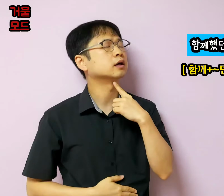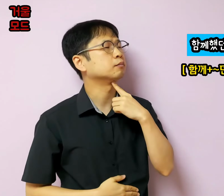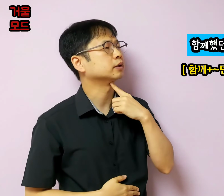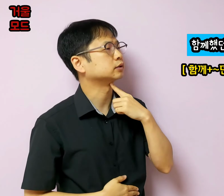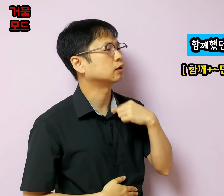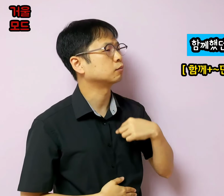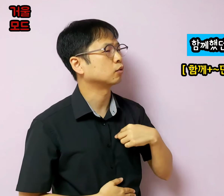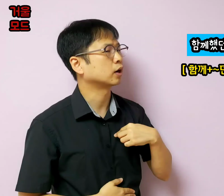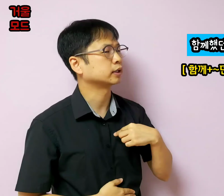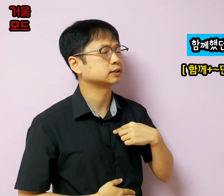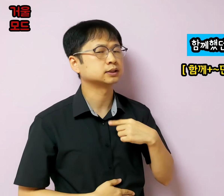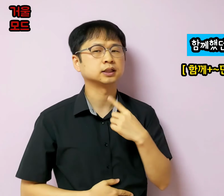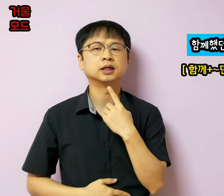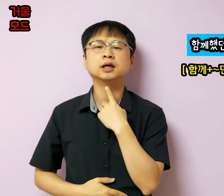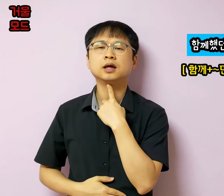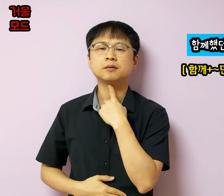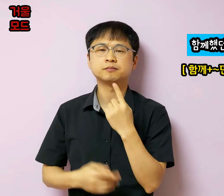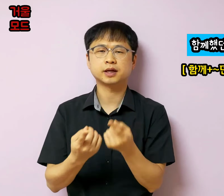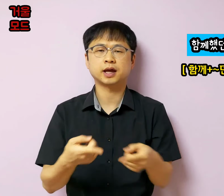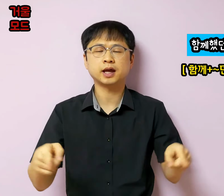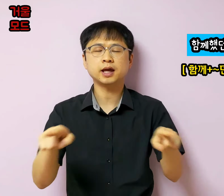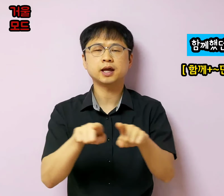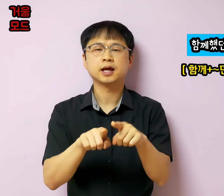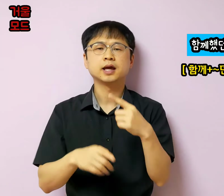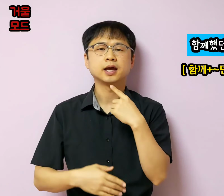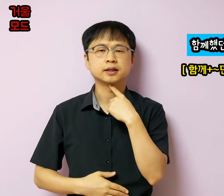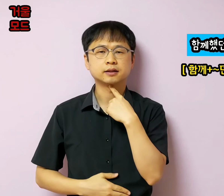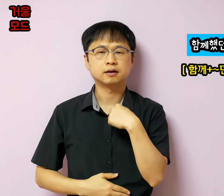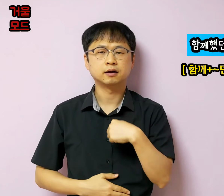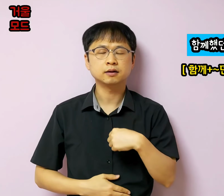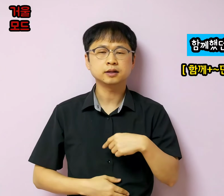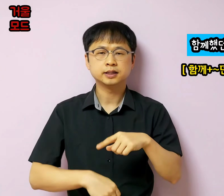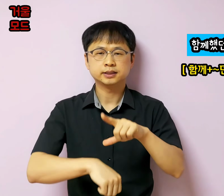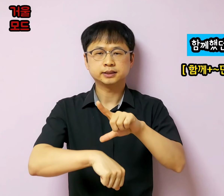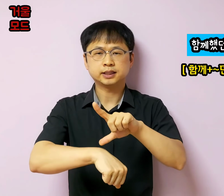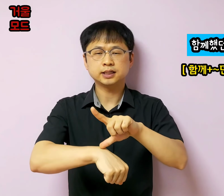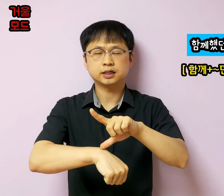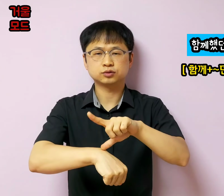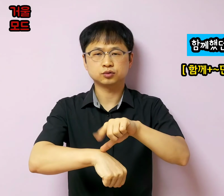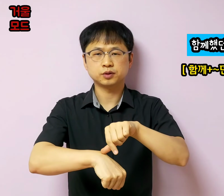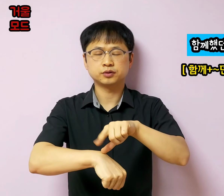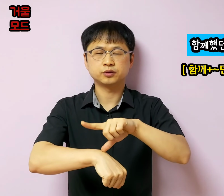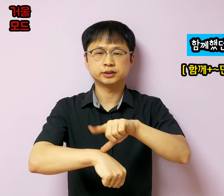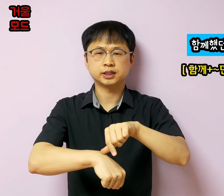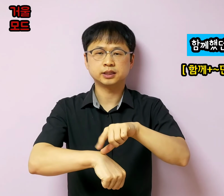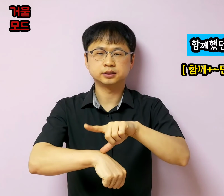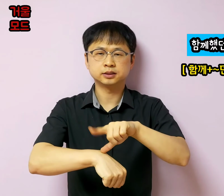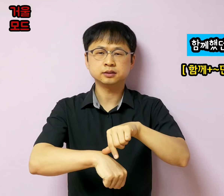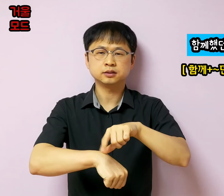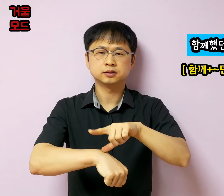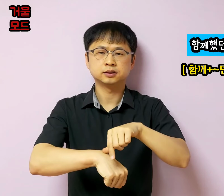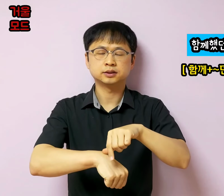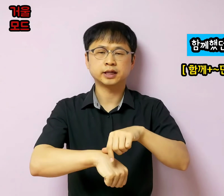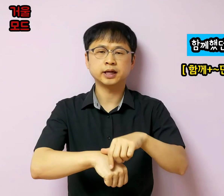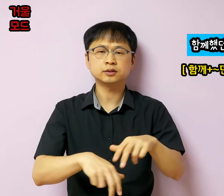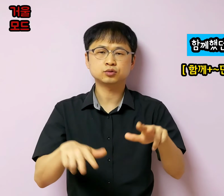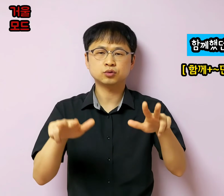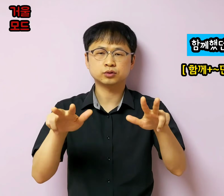경험 배웠죠. 목 아래 스치기. 함께 했던 시간이라는 수어도 배웠네요. 시간은 이젠 추억으로